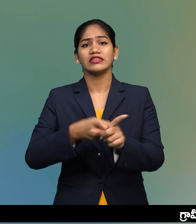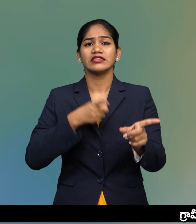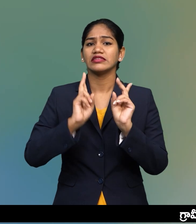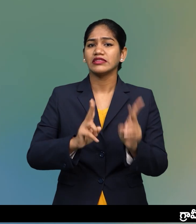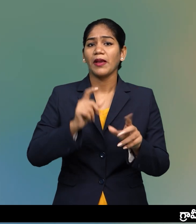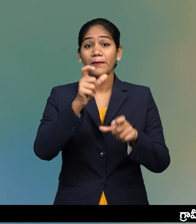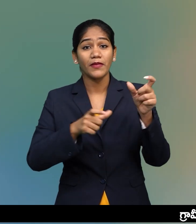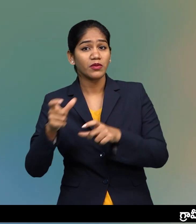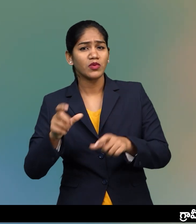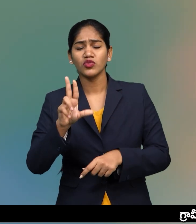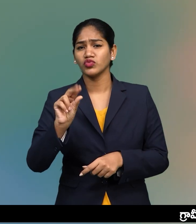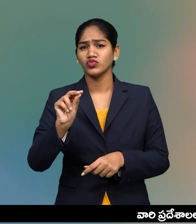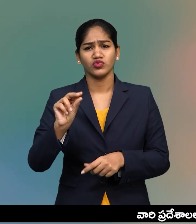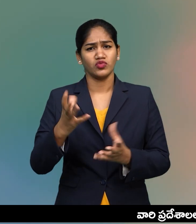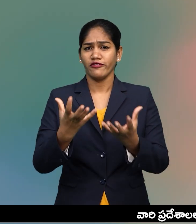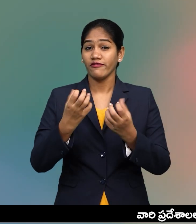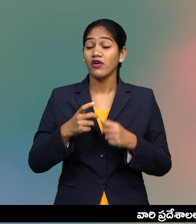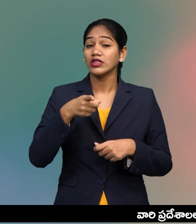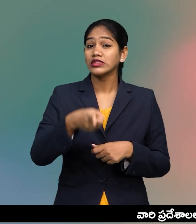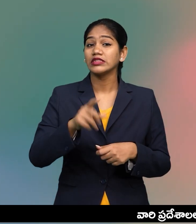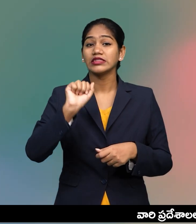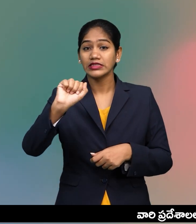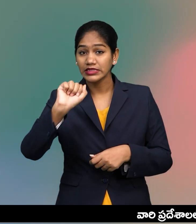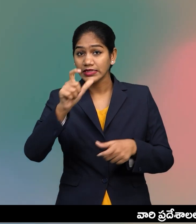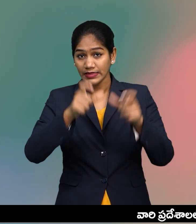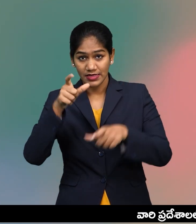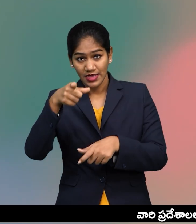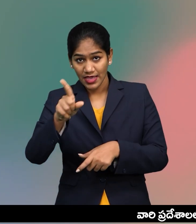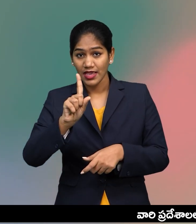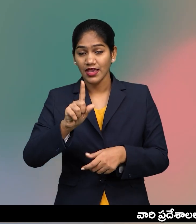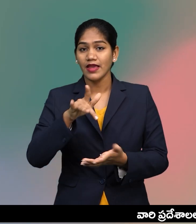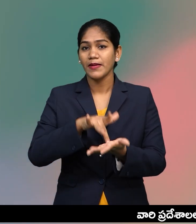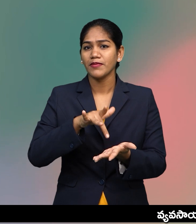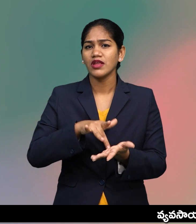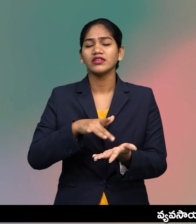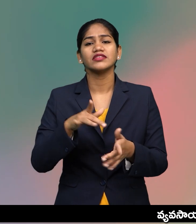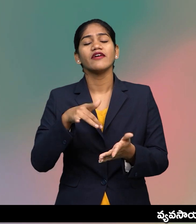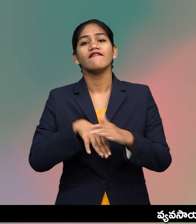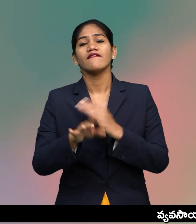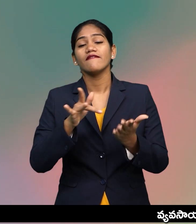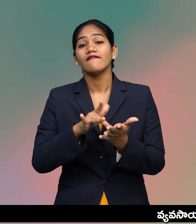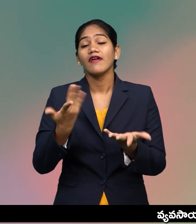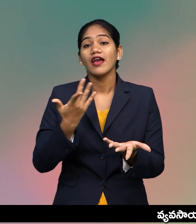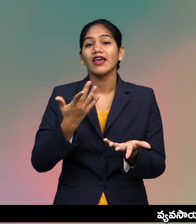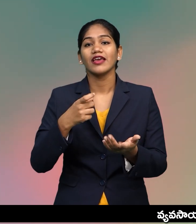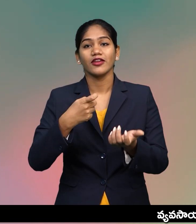గ్రామీణ ప్రాంతాల్లో ప్రజలు వారి ప్రదేశాలలో ఉండేందుకు ఇష్టపడటం లేదు. వ్యవసాయం వల్ల గ్రామీణ